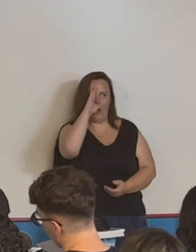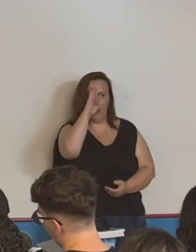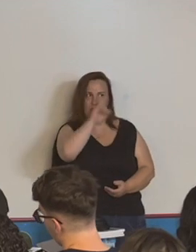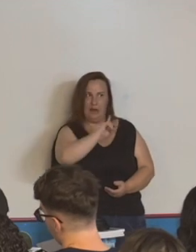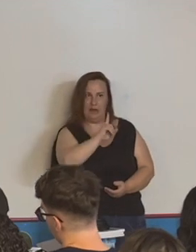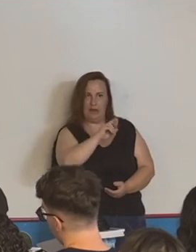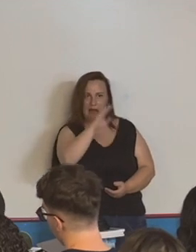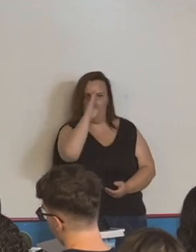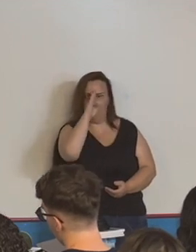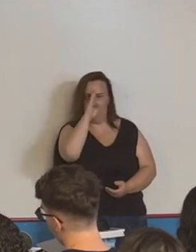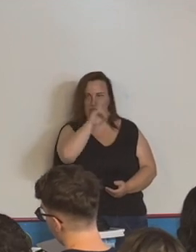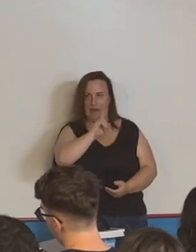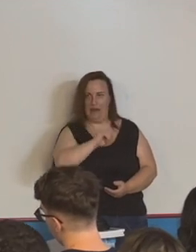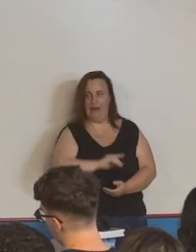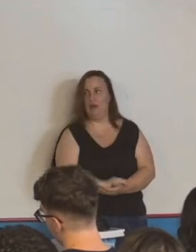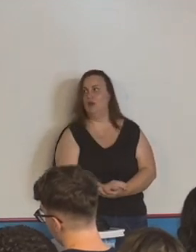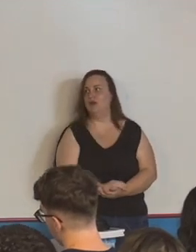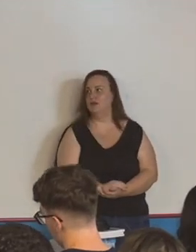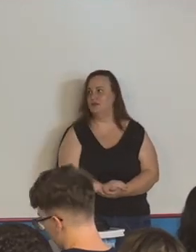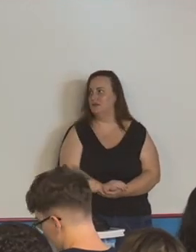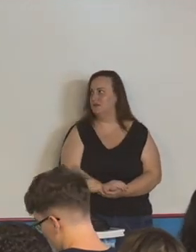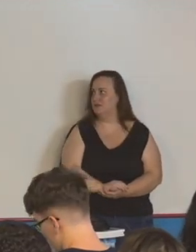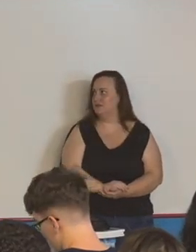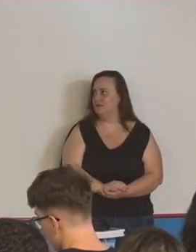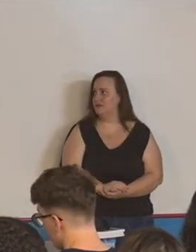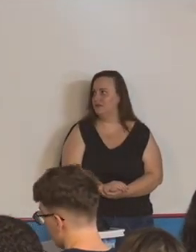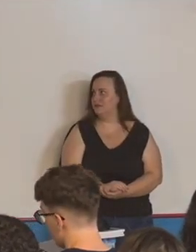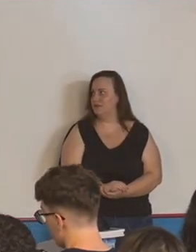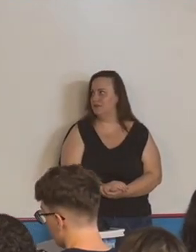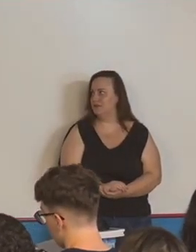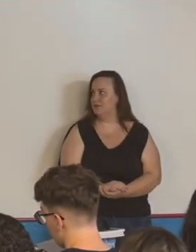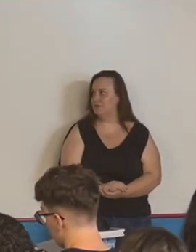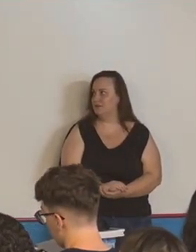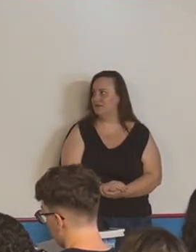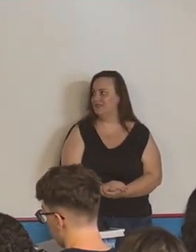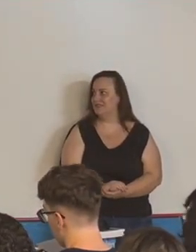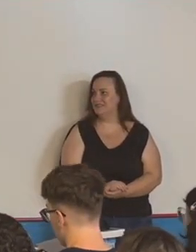mal de uma sociedade, mas acho que eu quero que ele entenda.